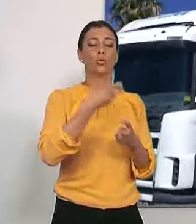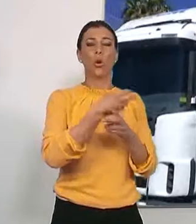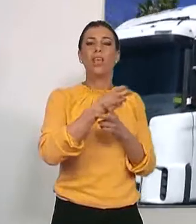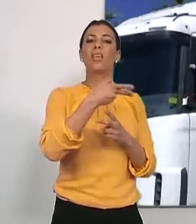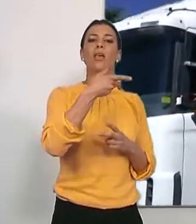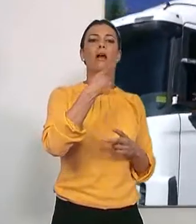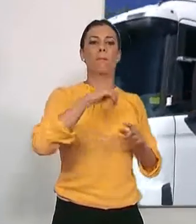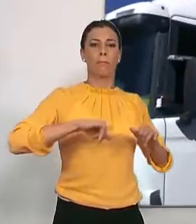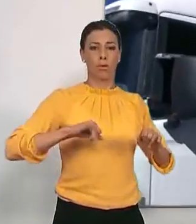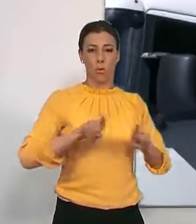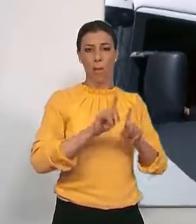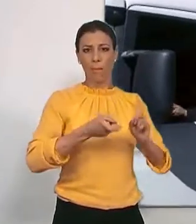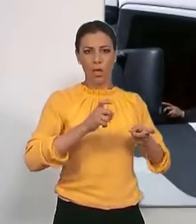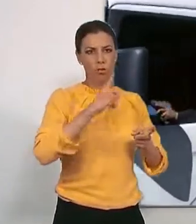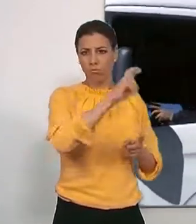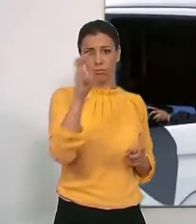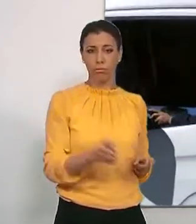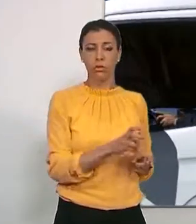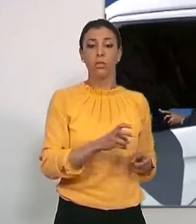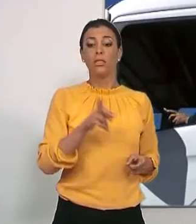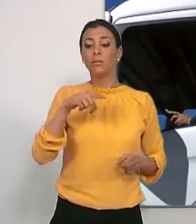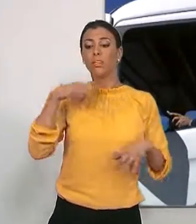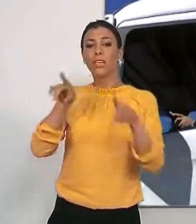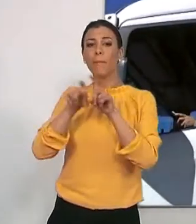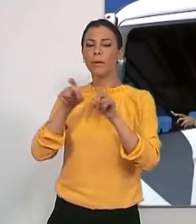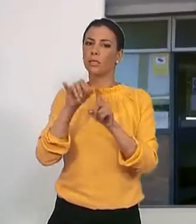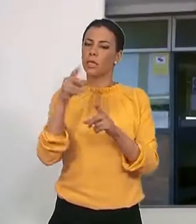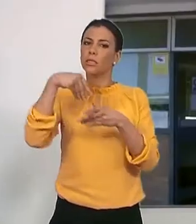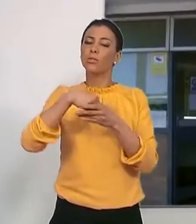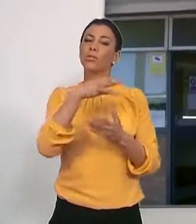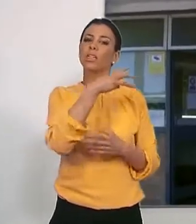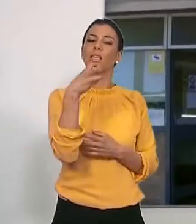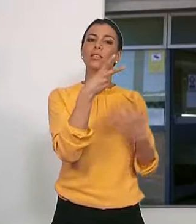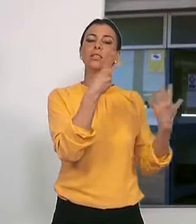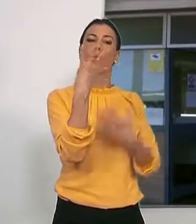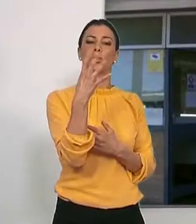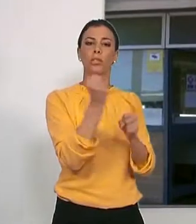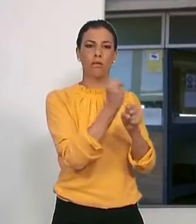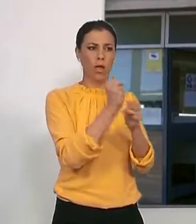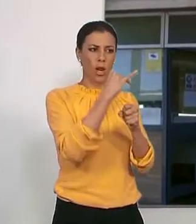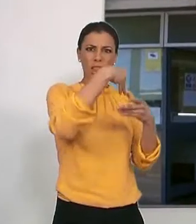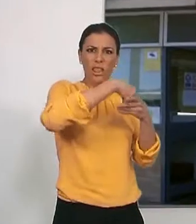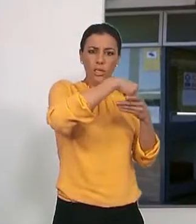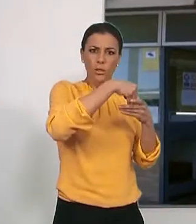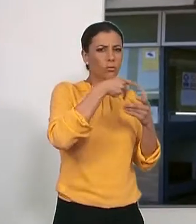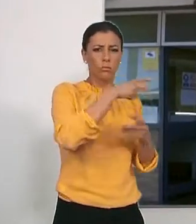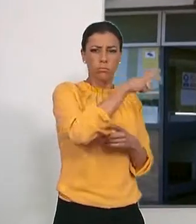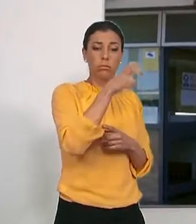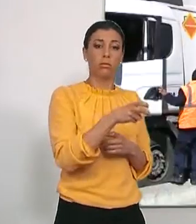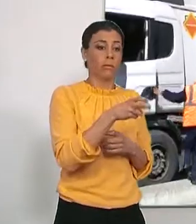norteamérica brasil y méjico en aquel momento la empresa contaba con 374 trabajadores